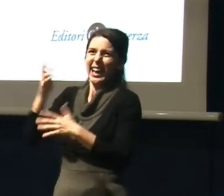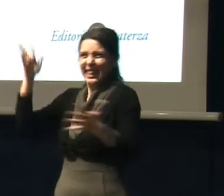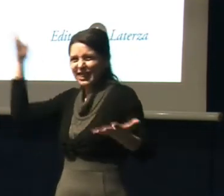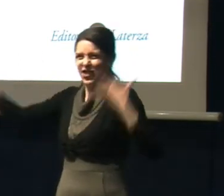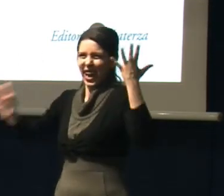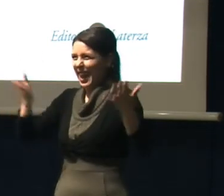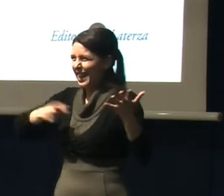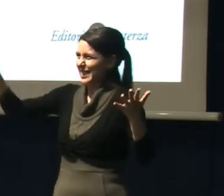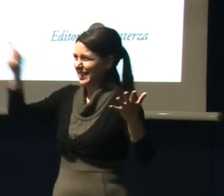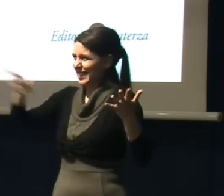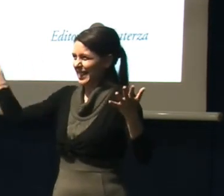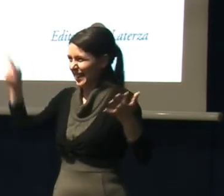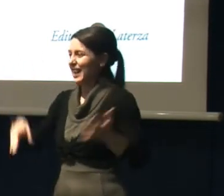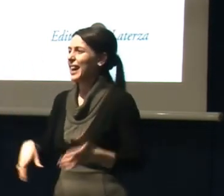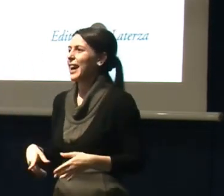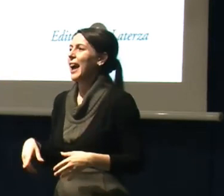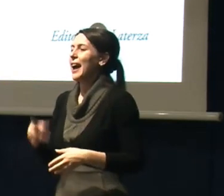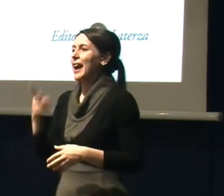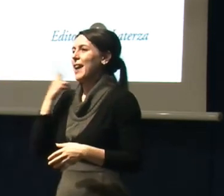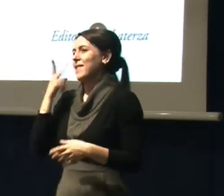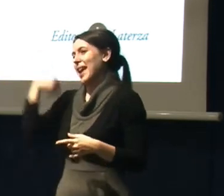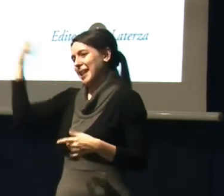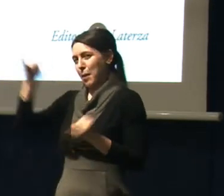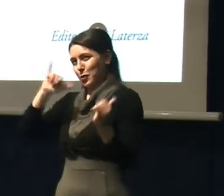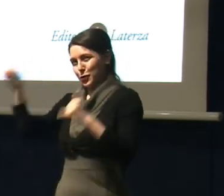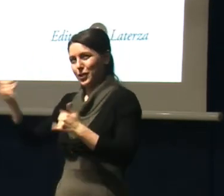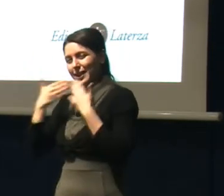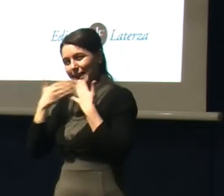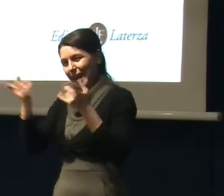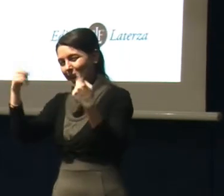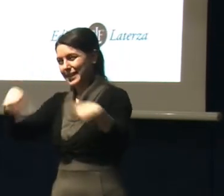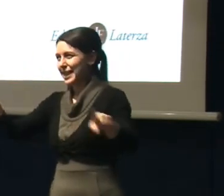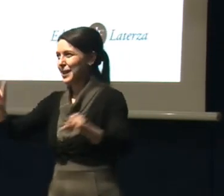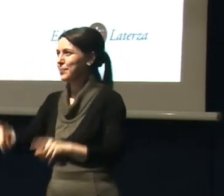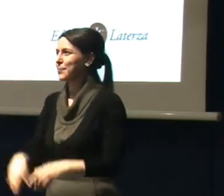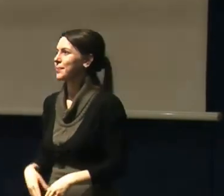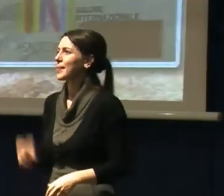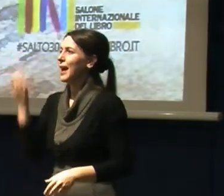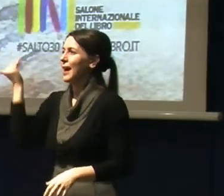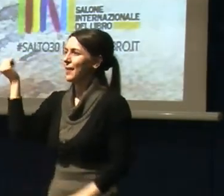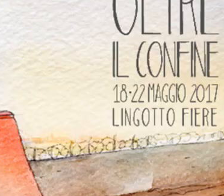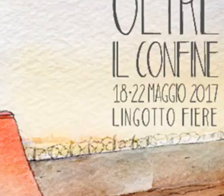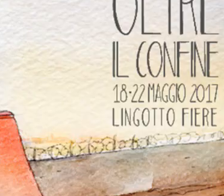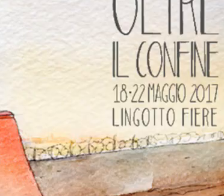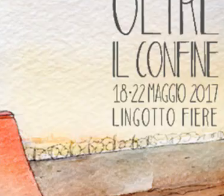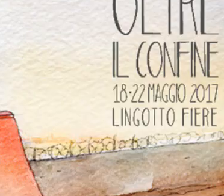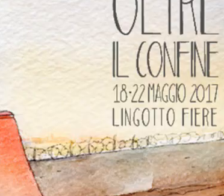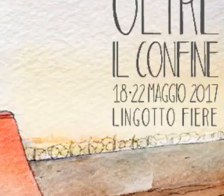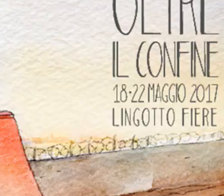segni terribili vivi vediamo se vai all'uscita ringrazio tutti grazie grazie